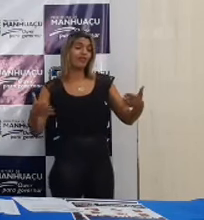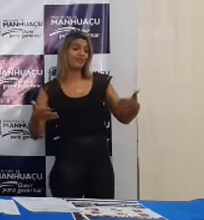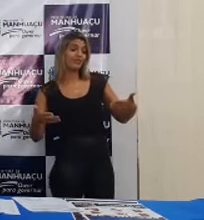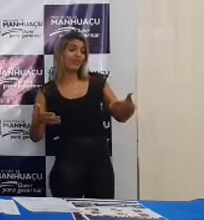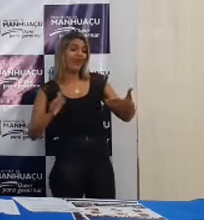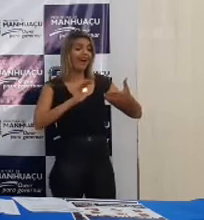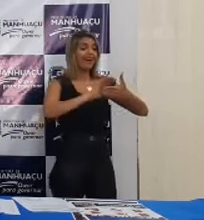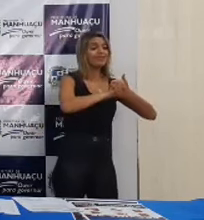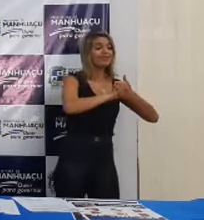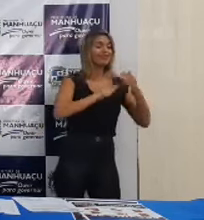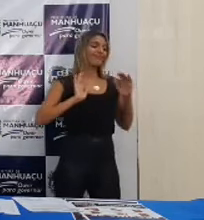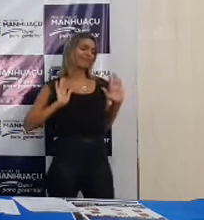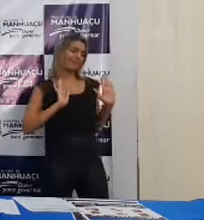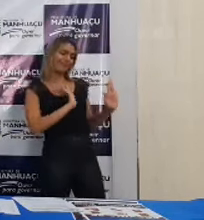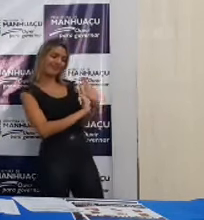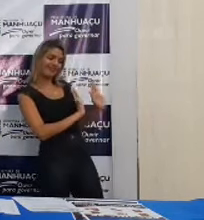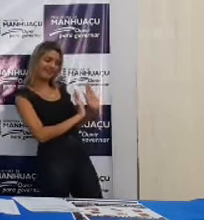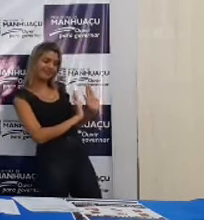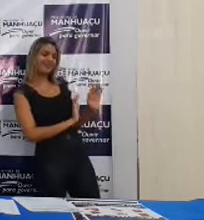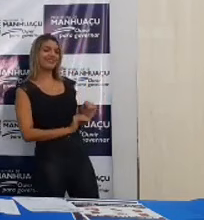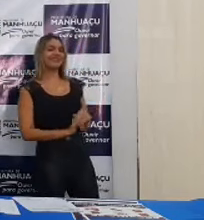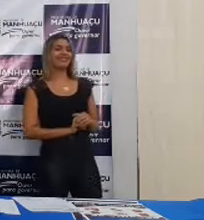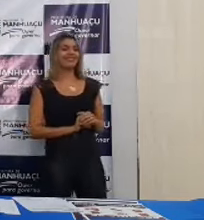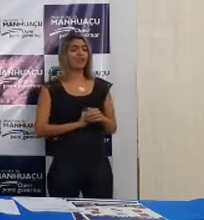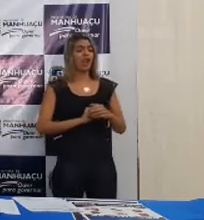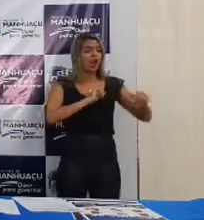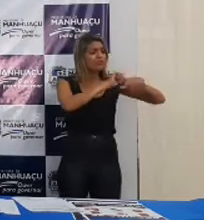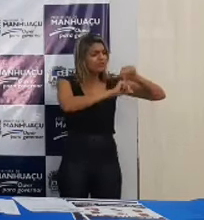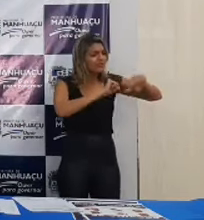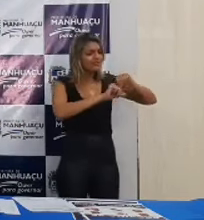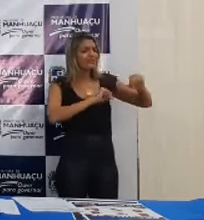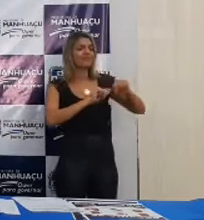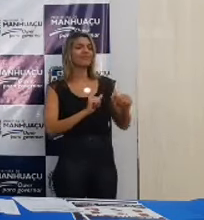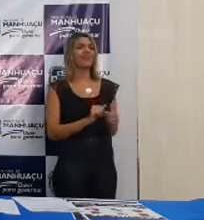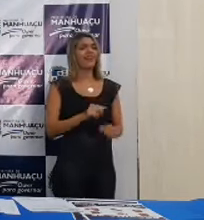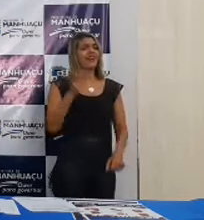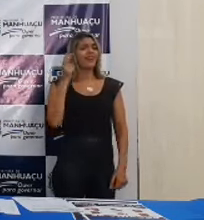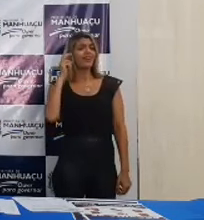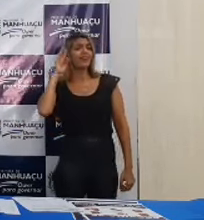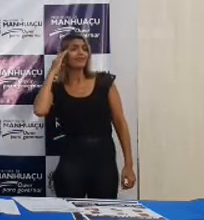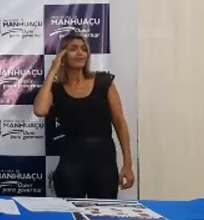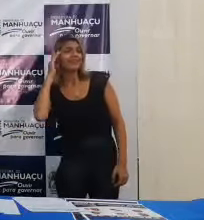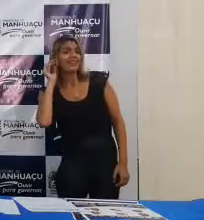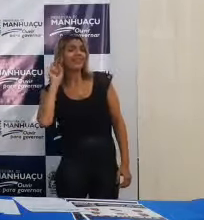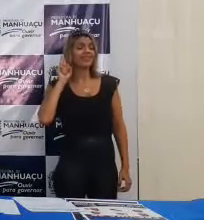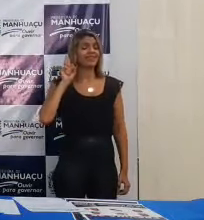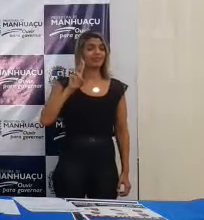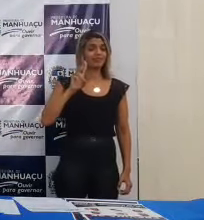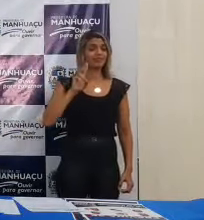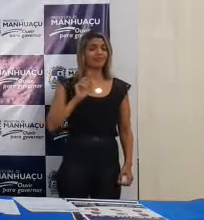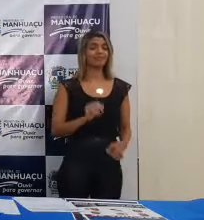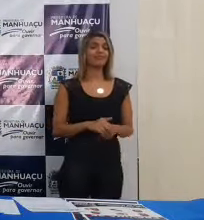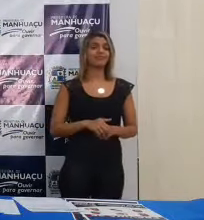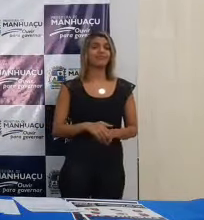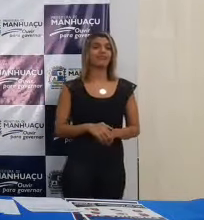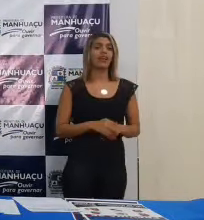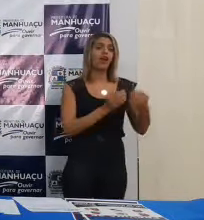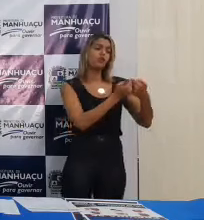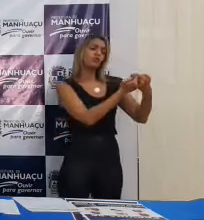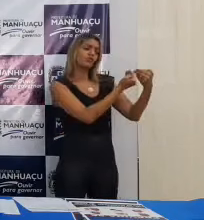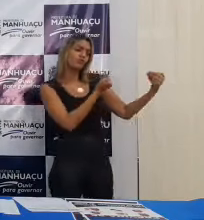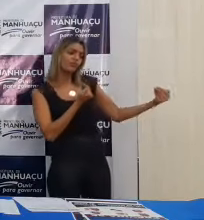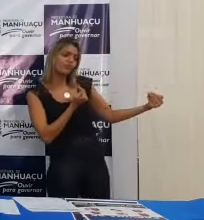te apertar, teu vidro, tira a mão. Então isso vai mudar, então a gente precisa de ver que as mudanças vão impactar. E nada melhor do que unir todos